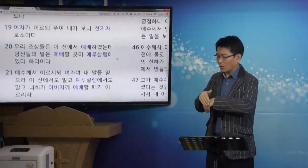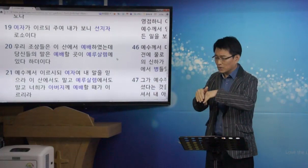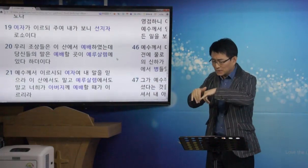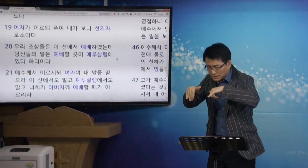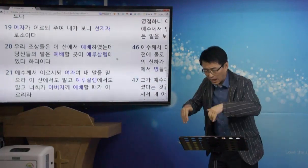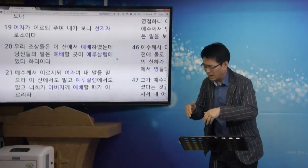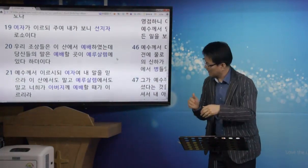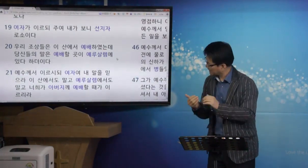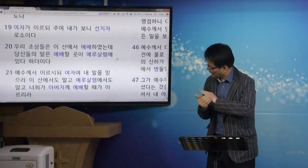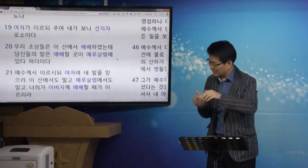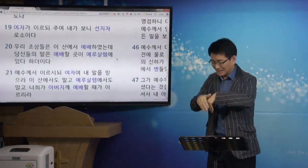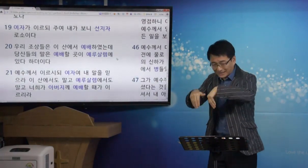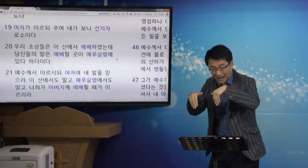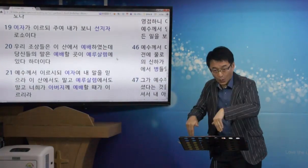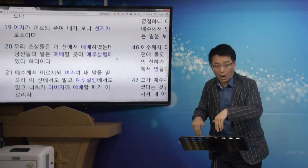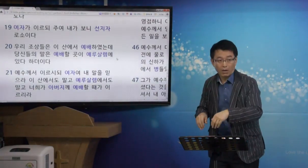참 선지자입니다.